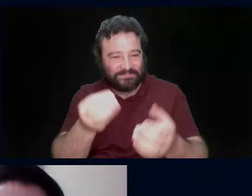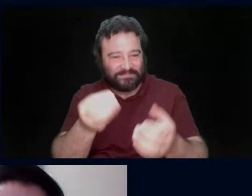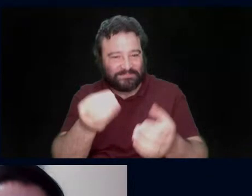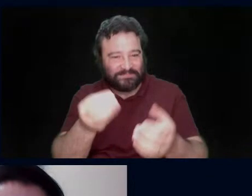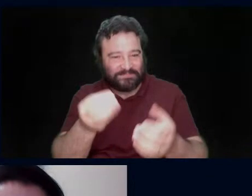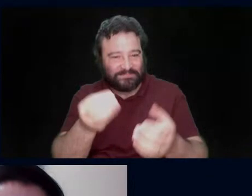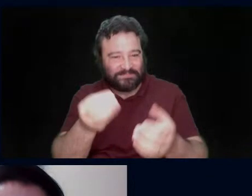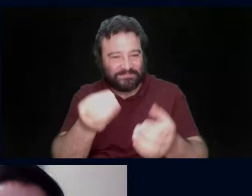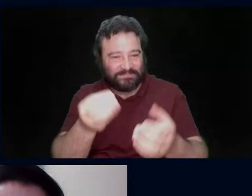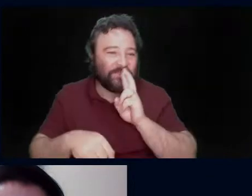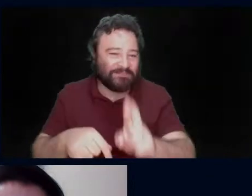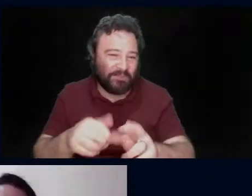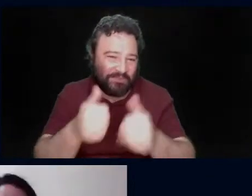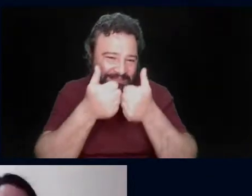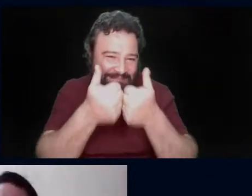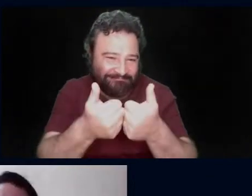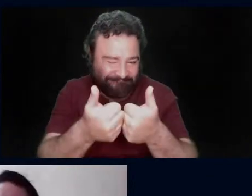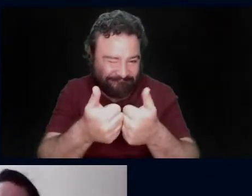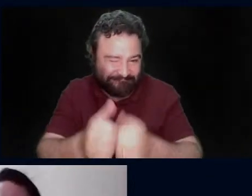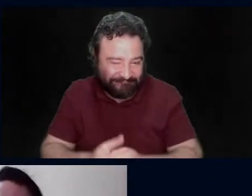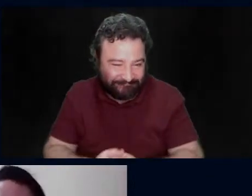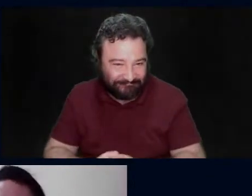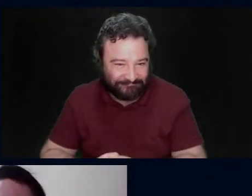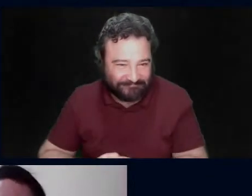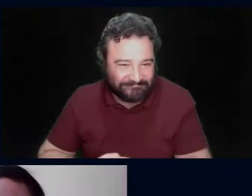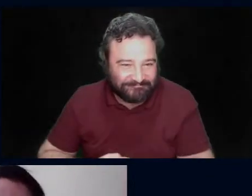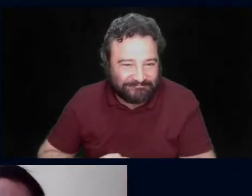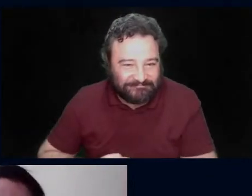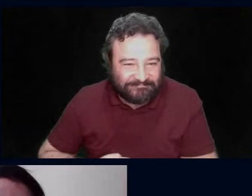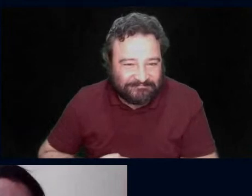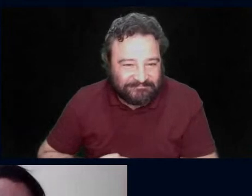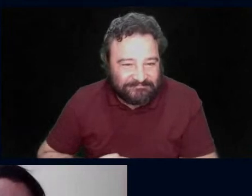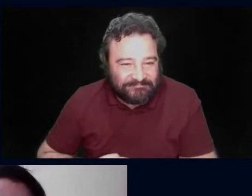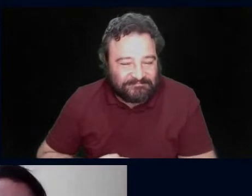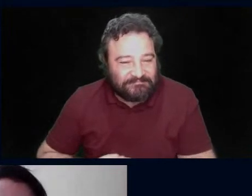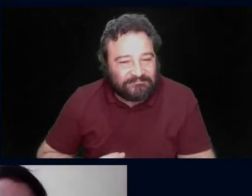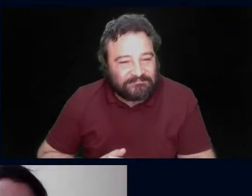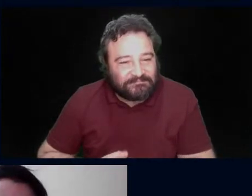existe tipo de supervisão na aplicação isso?